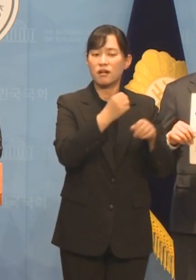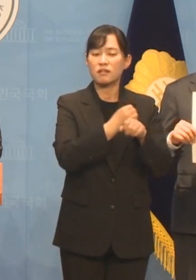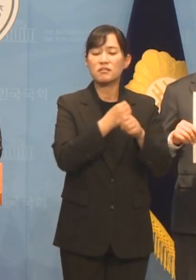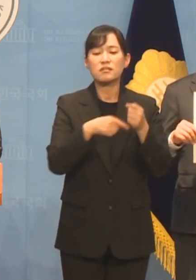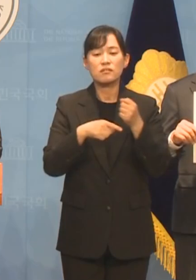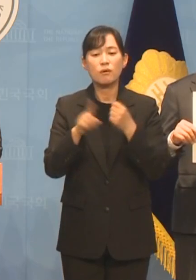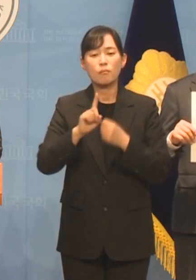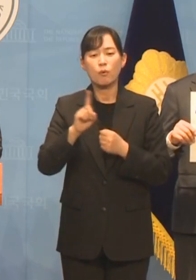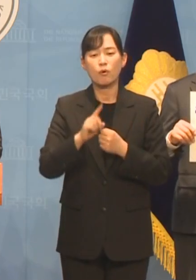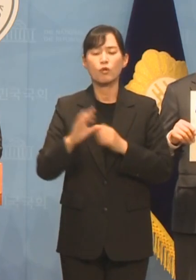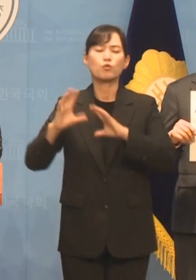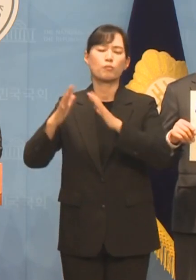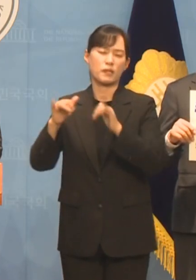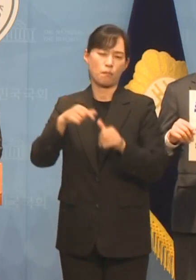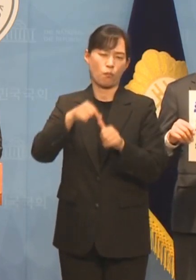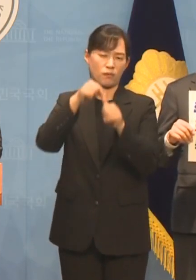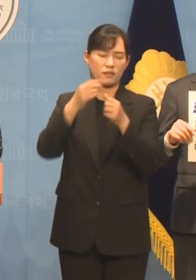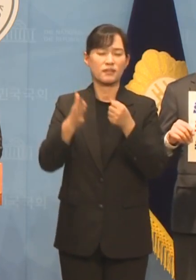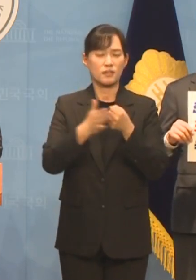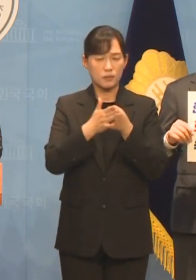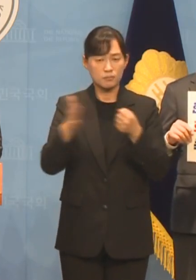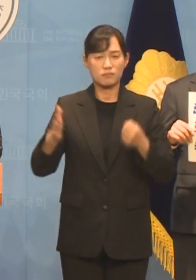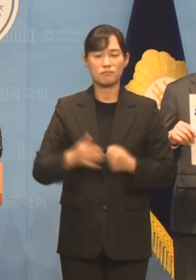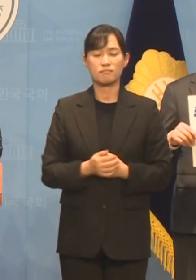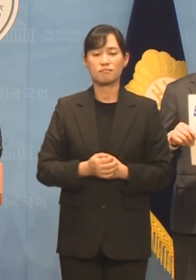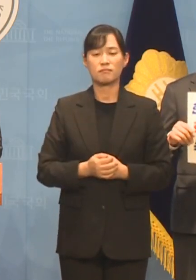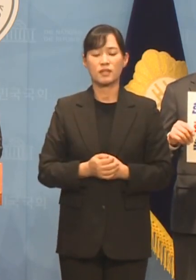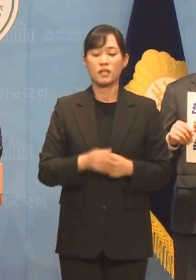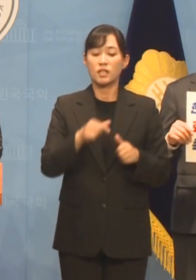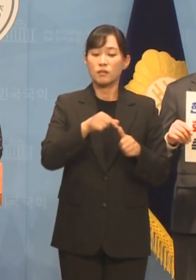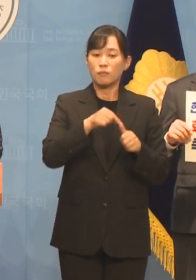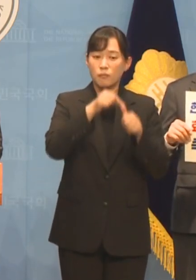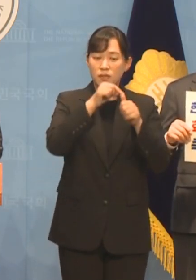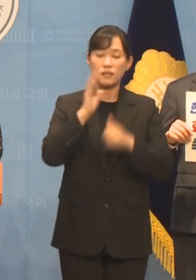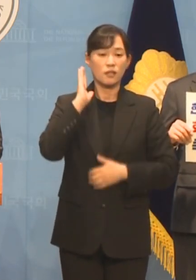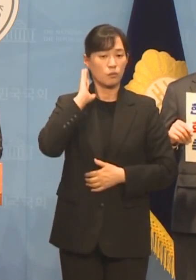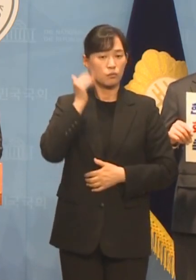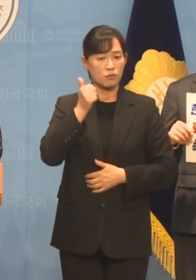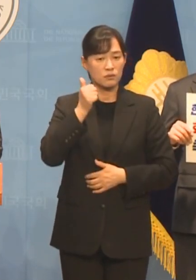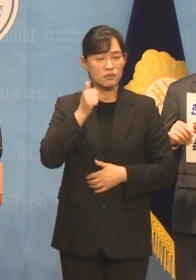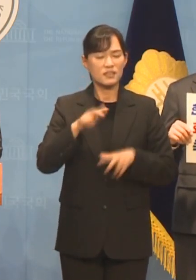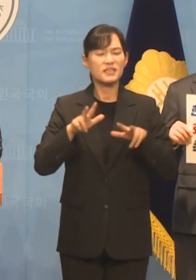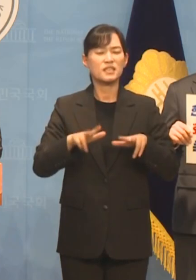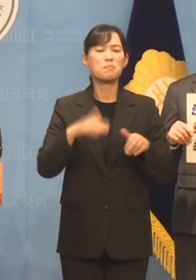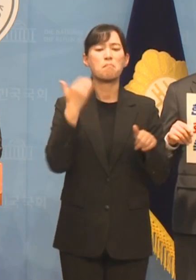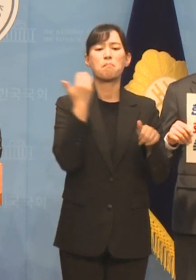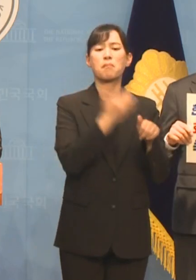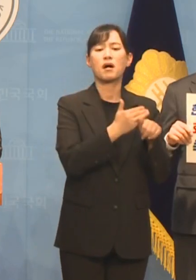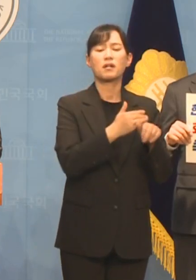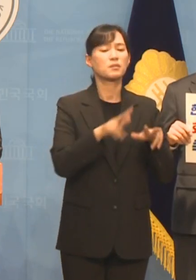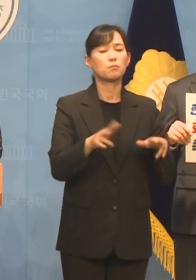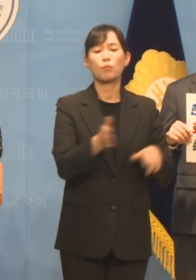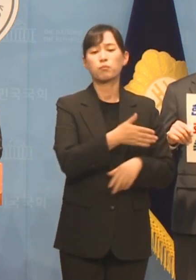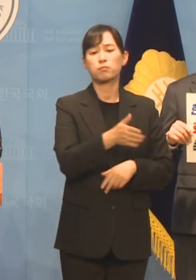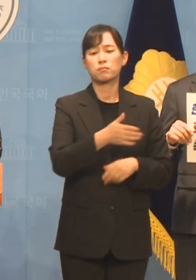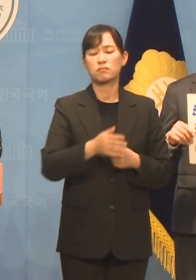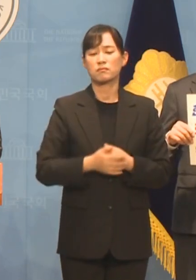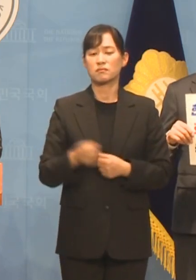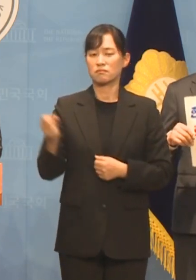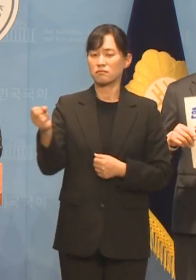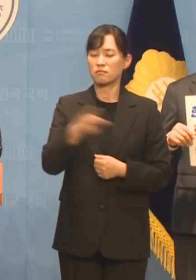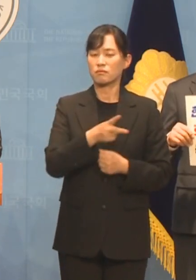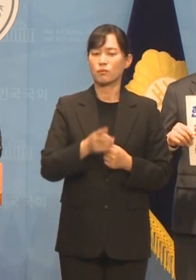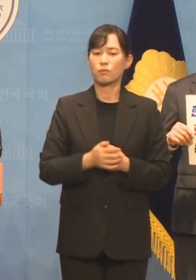국민으로부터 선출되었기 때문입니다. 그 선출된 대통령은 이미 파면이 되어 사라졌습니다.